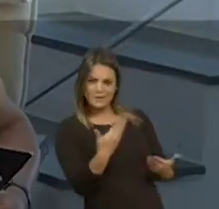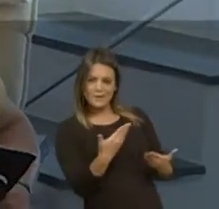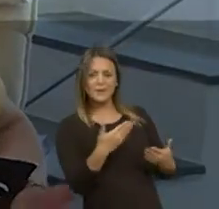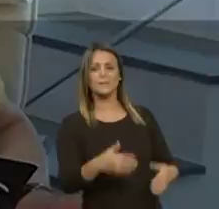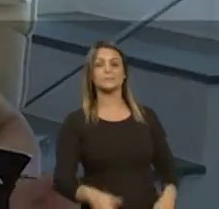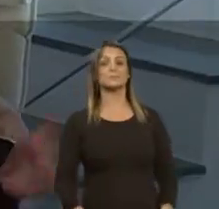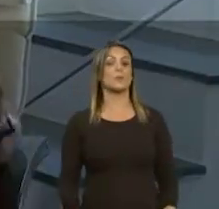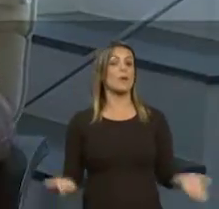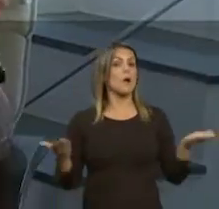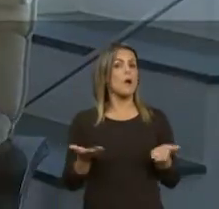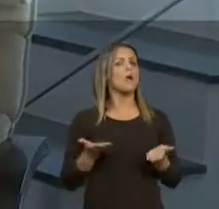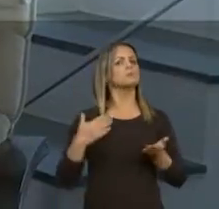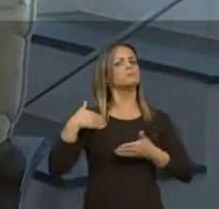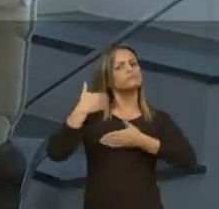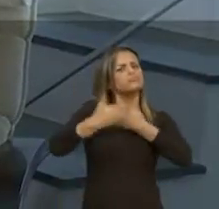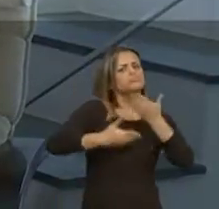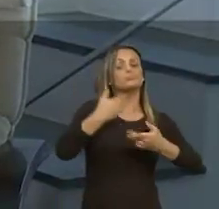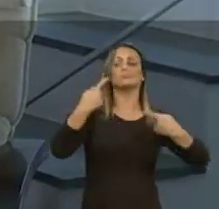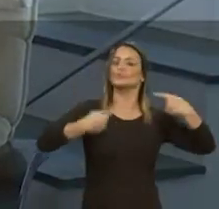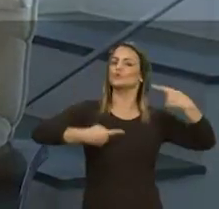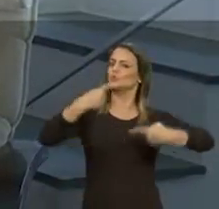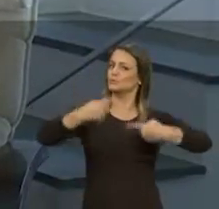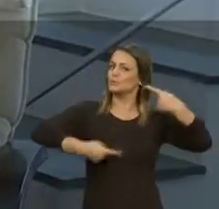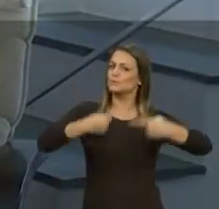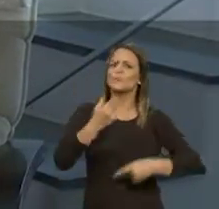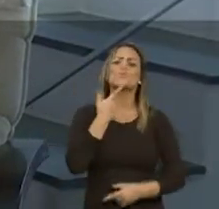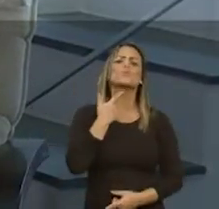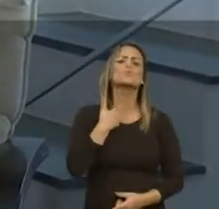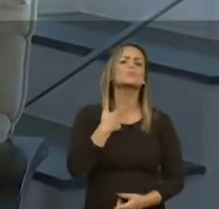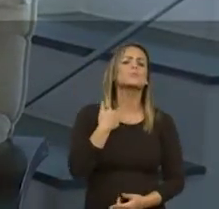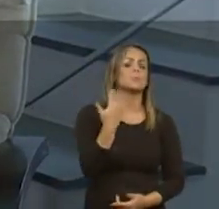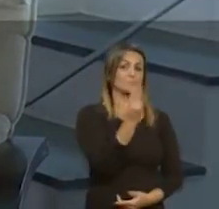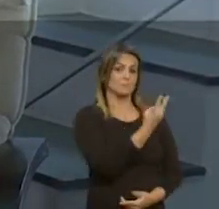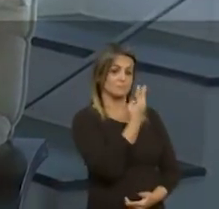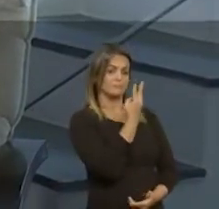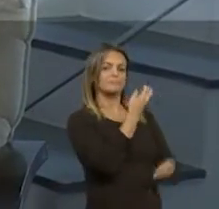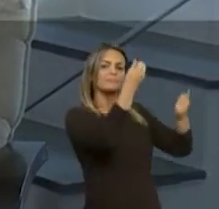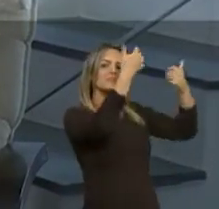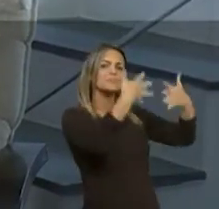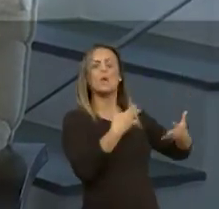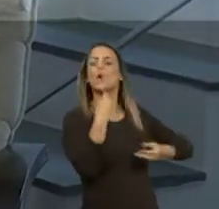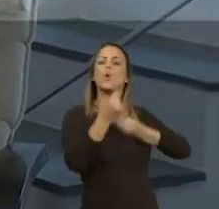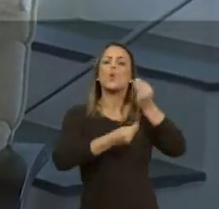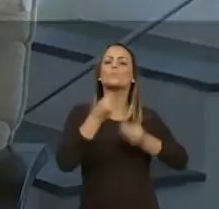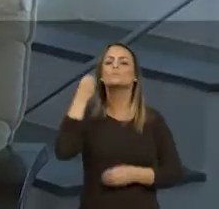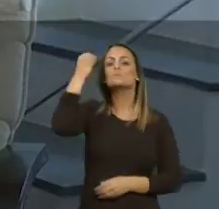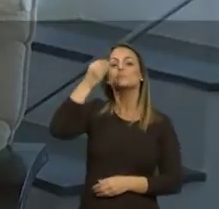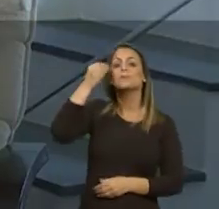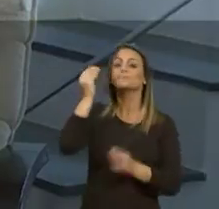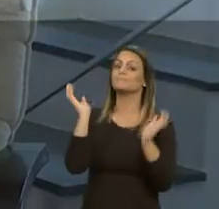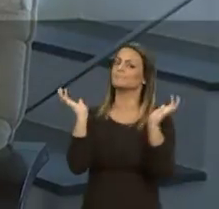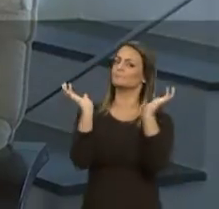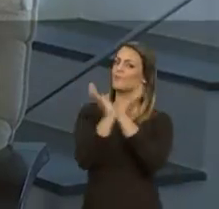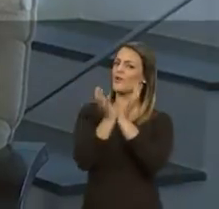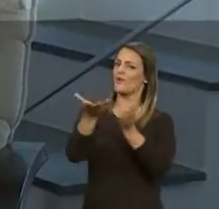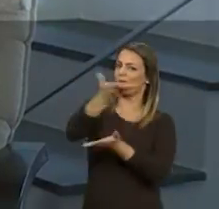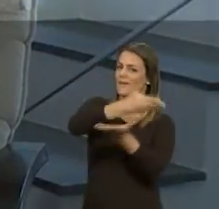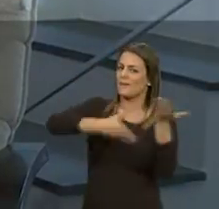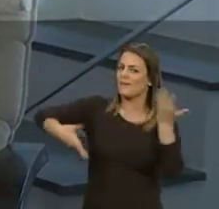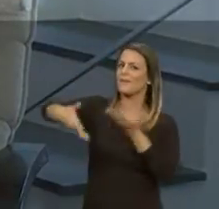obrigada. Vamos continuar uma discussão que eu gostaria muito que vocês nos relatassem sobre a experiência com os colegas, a experiência